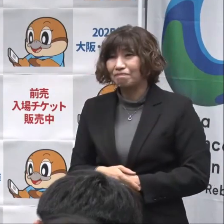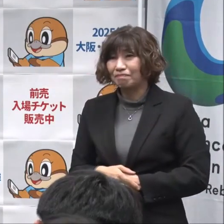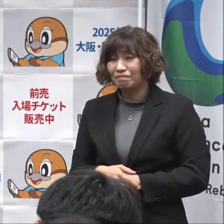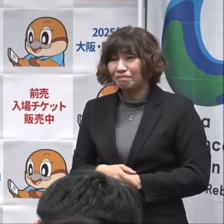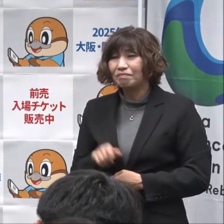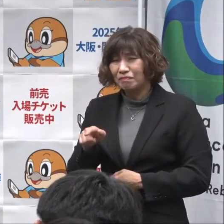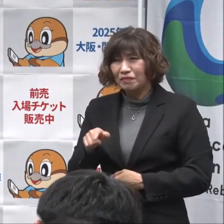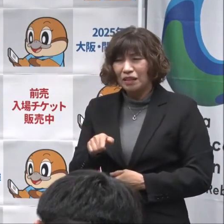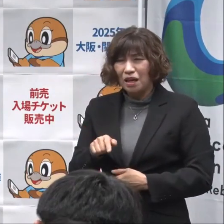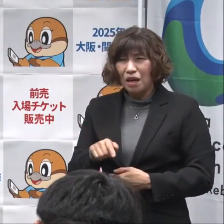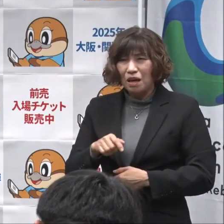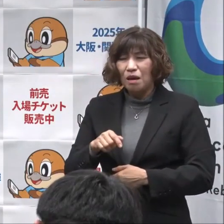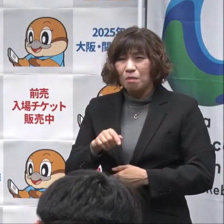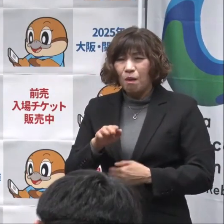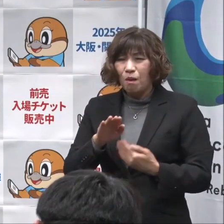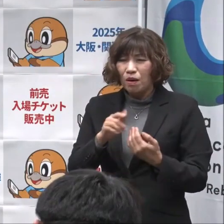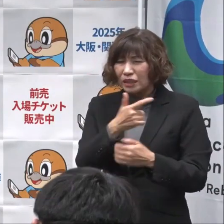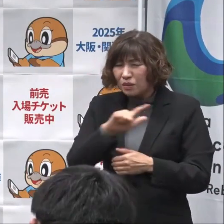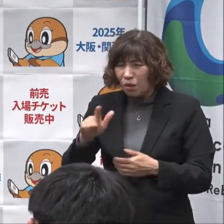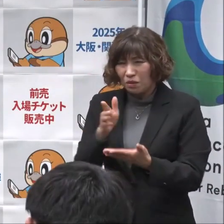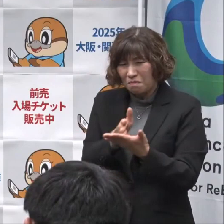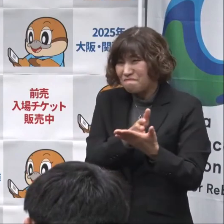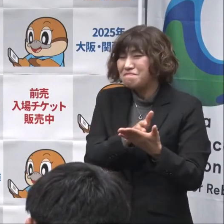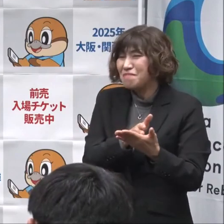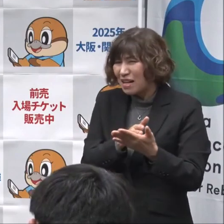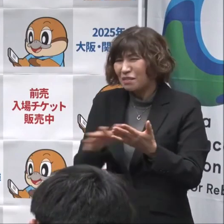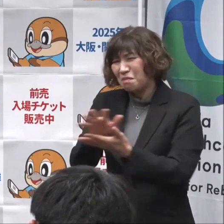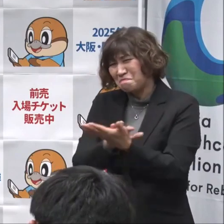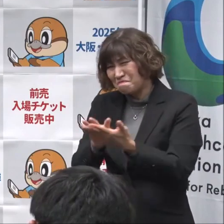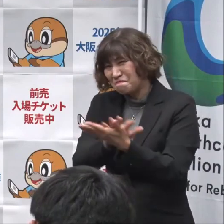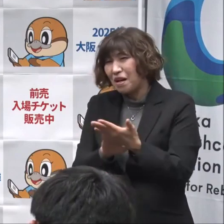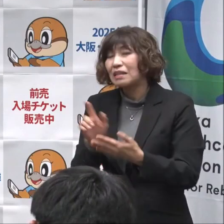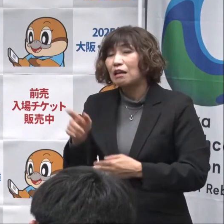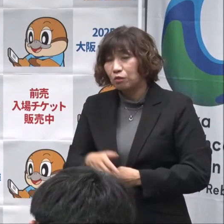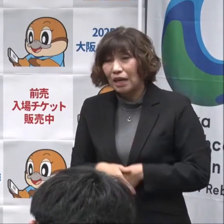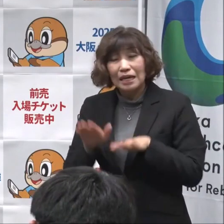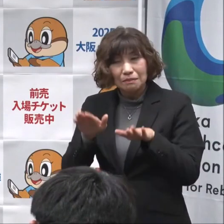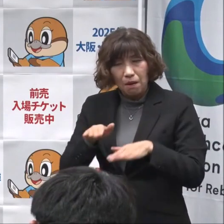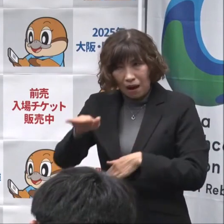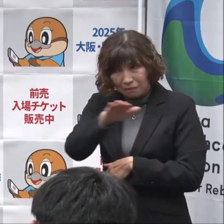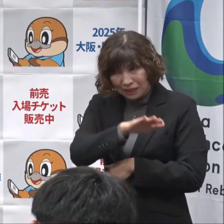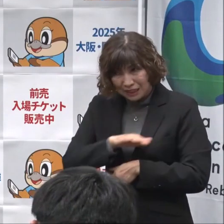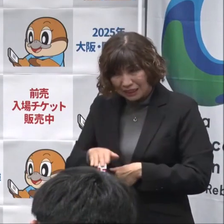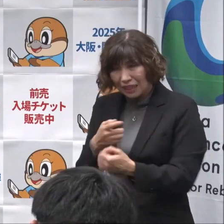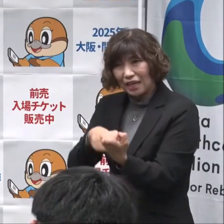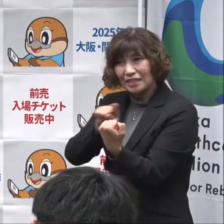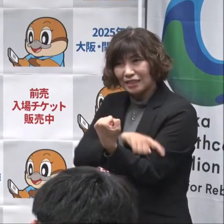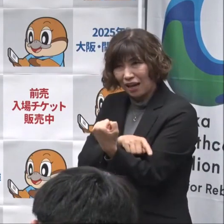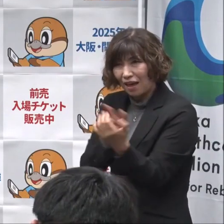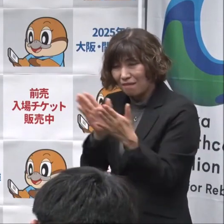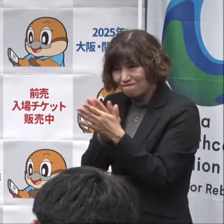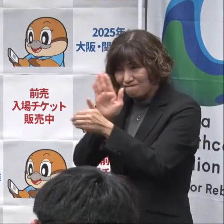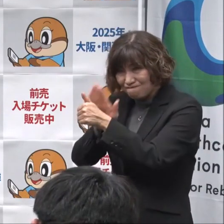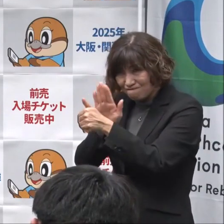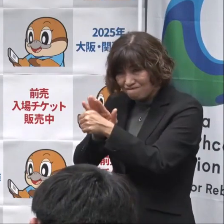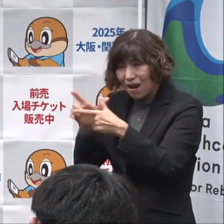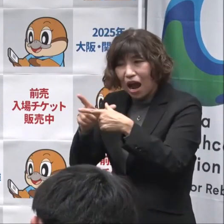やっぱりおかしくなってきますので、今はみんなで協力してなんとか石川県、国の司令塔の下で、